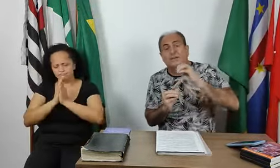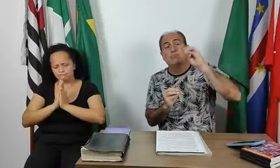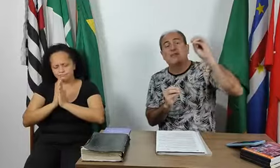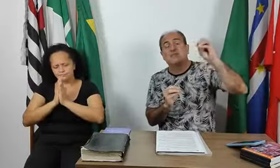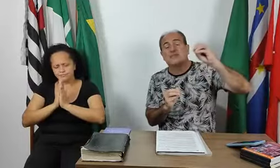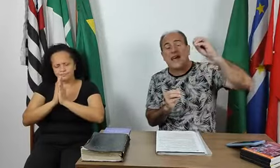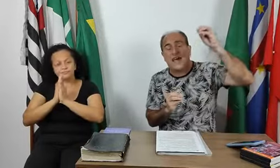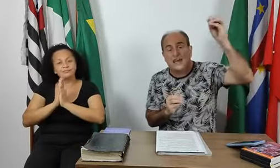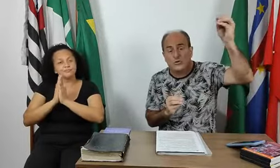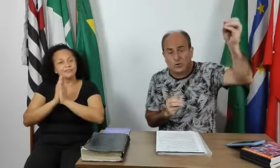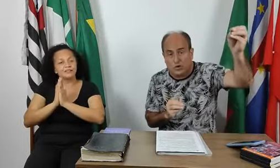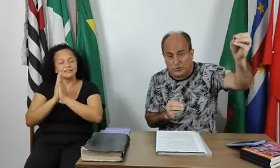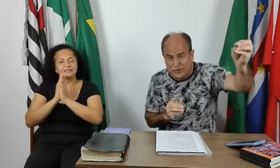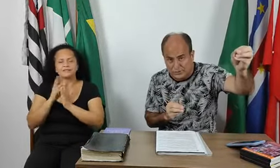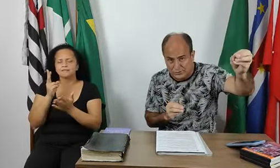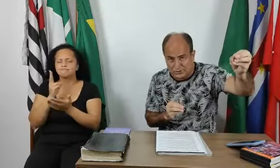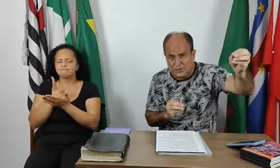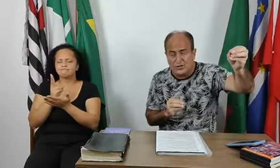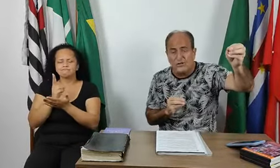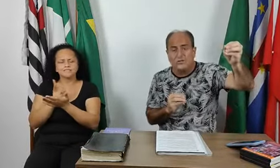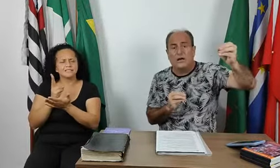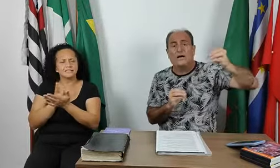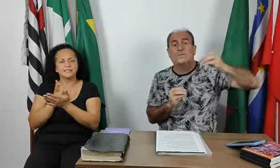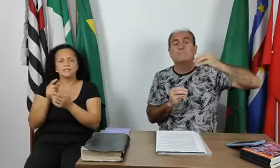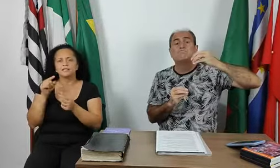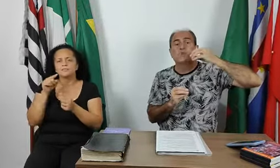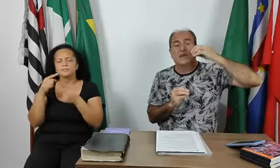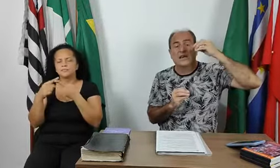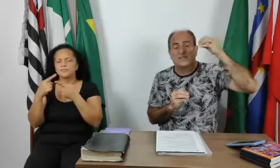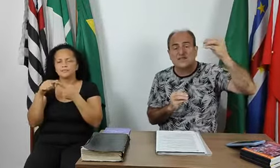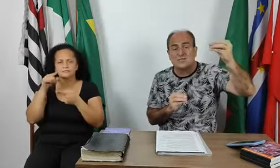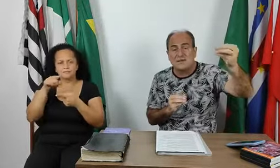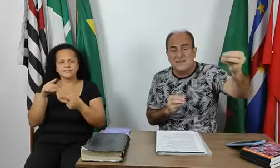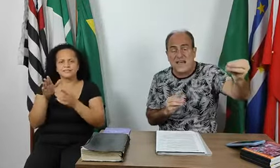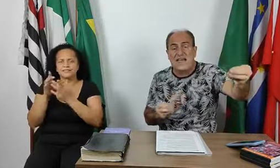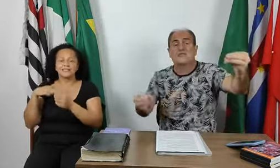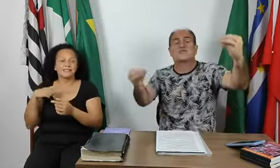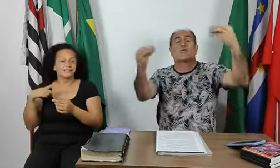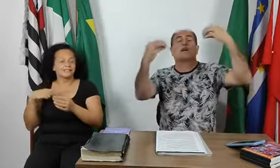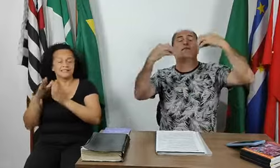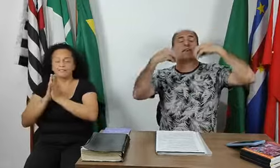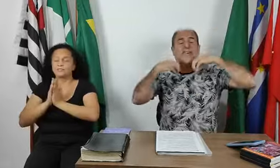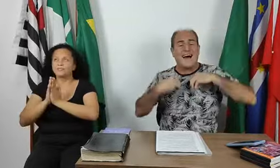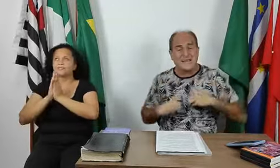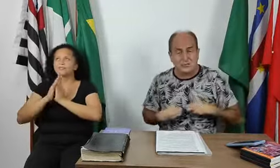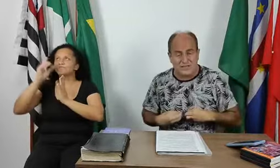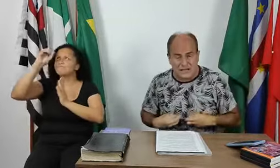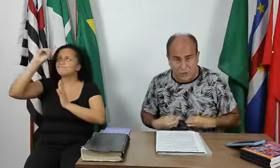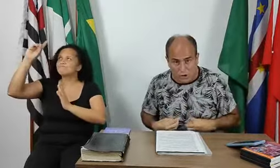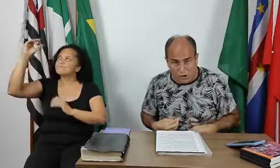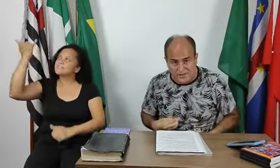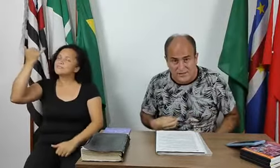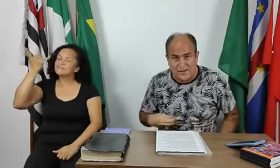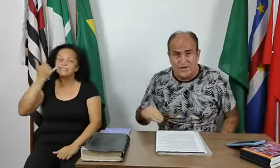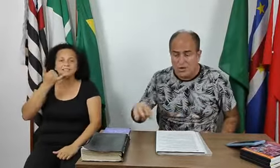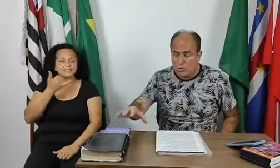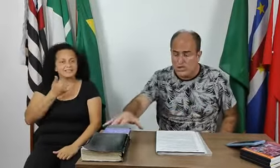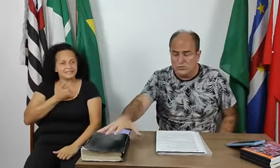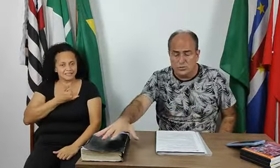ora mistérios com Deus, né? E esses mistérios são revelados a